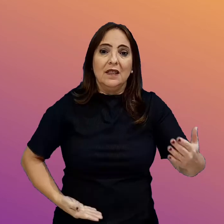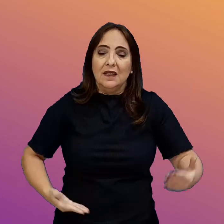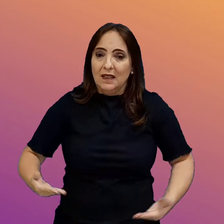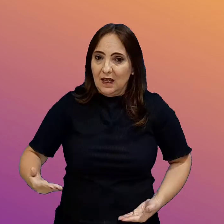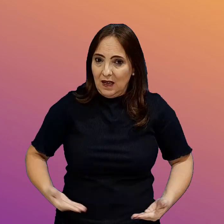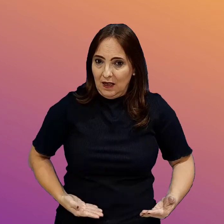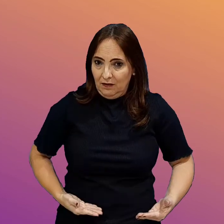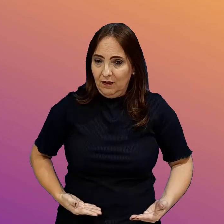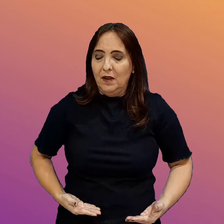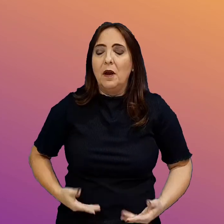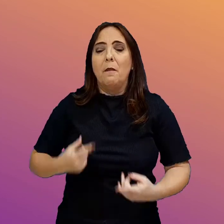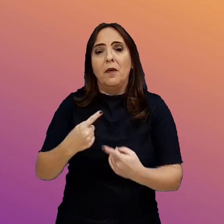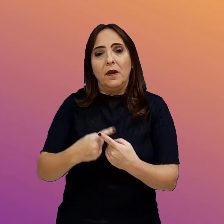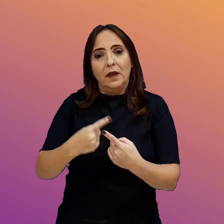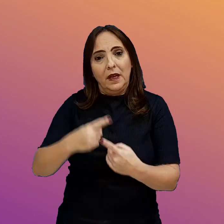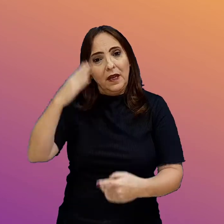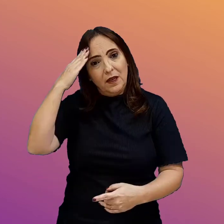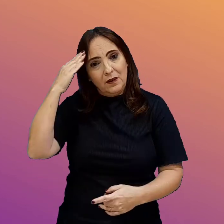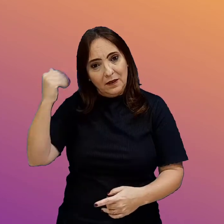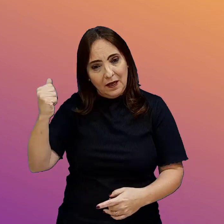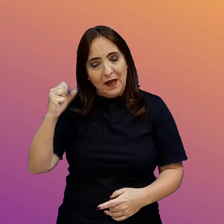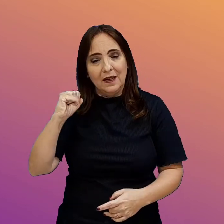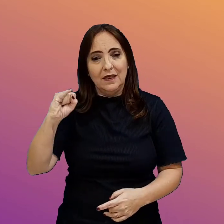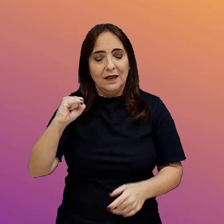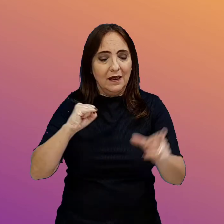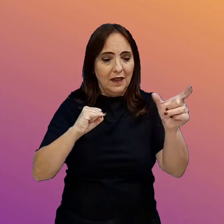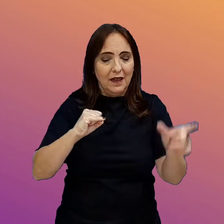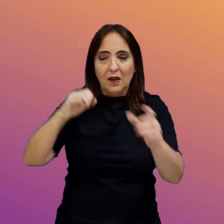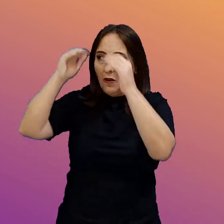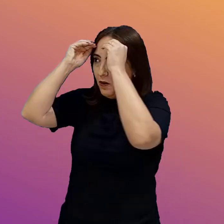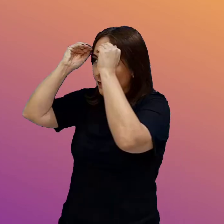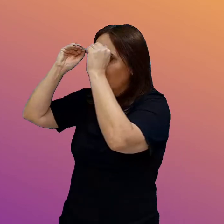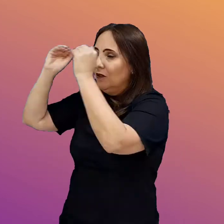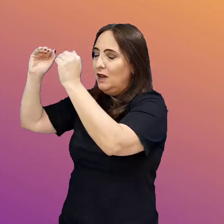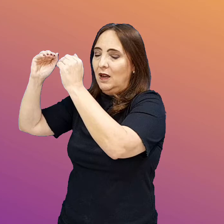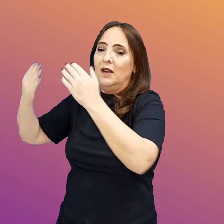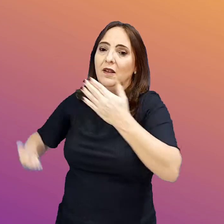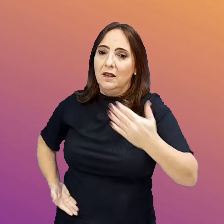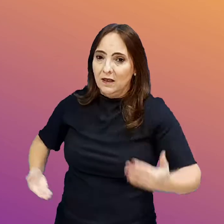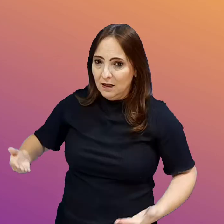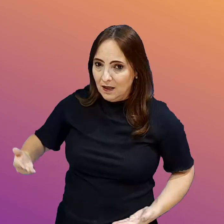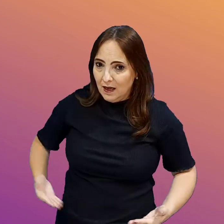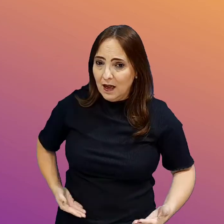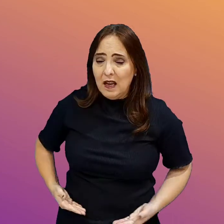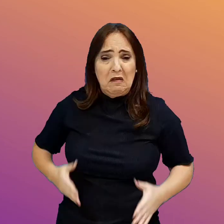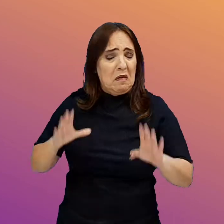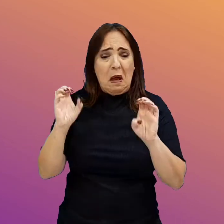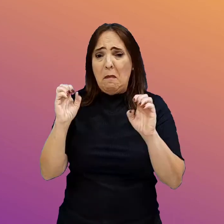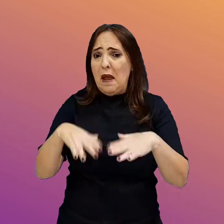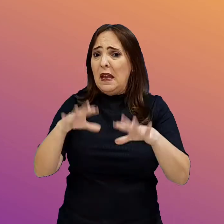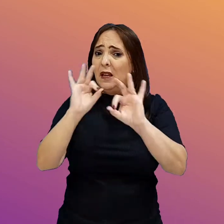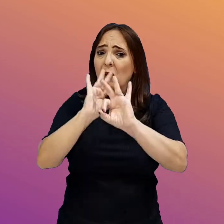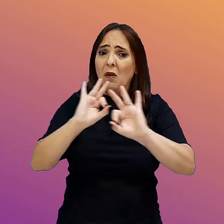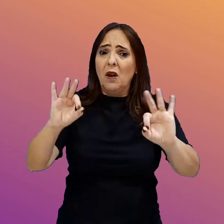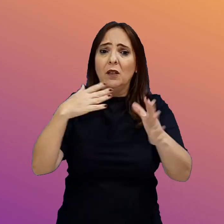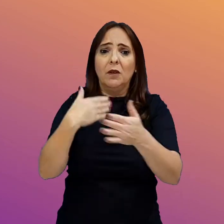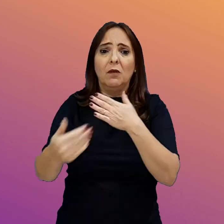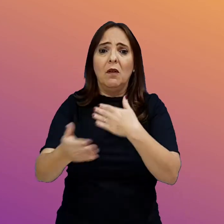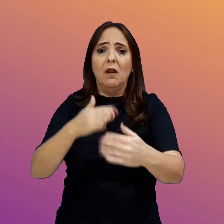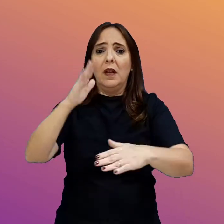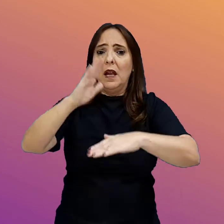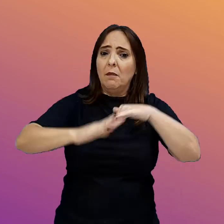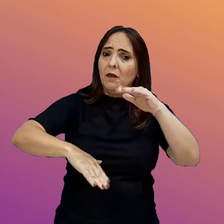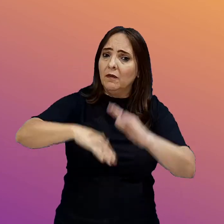servo, porque eu sei que se ele for obediente a ti, teu servo, ele vai se dar bem em qualquer profissão que ele